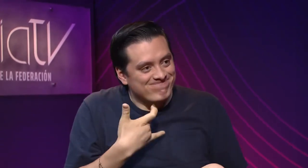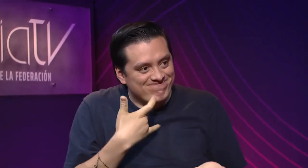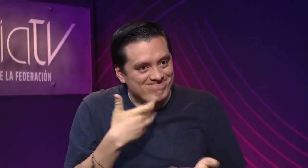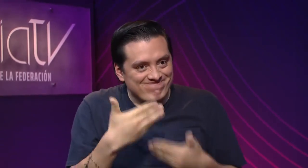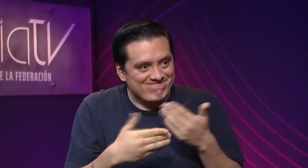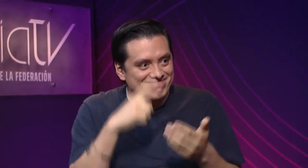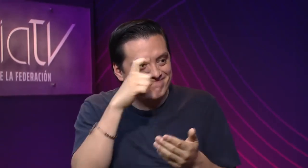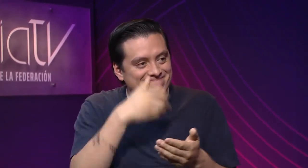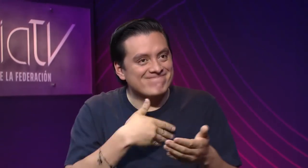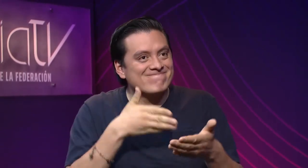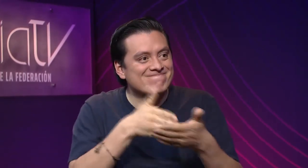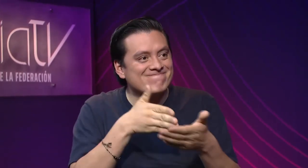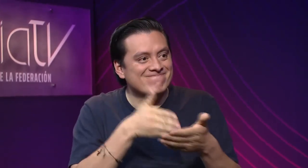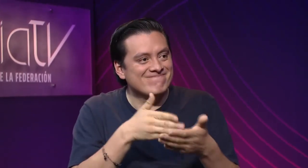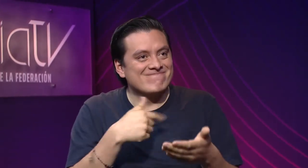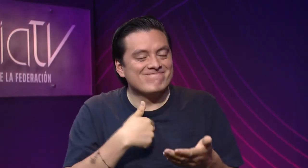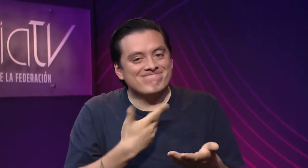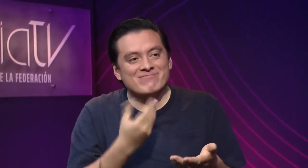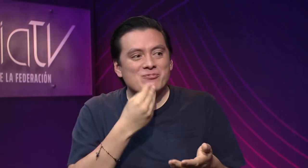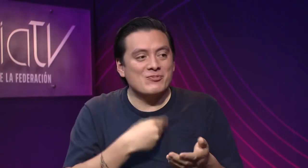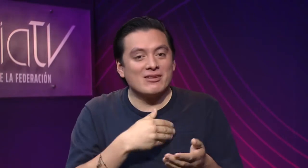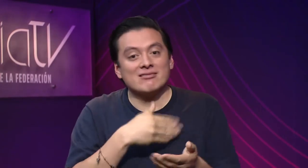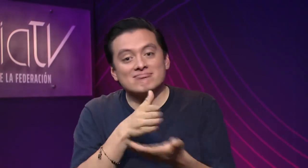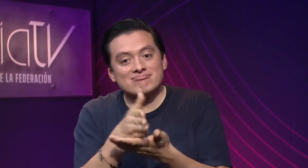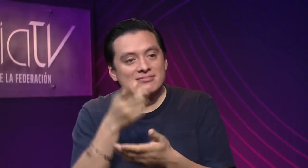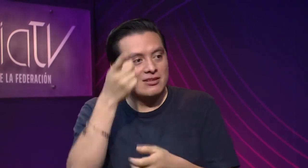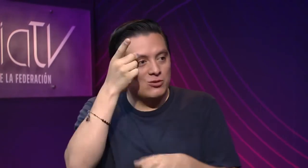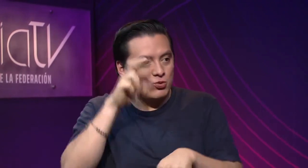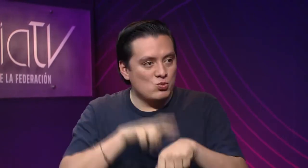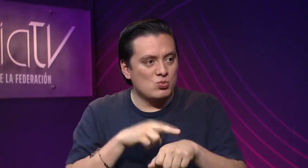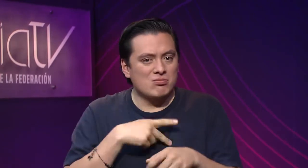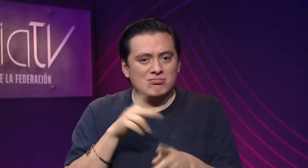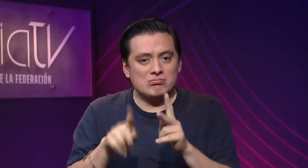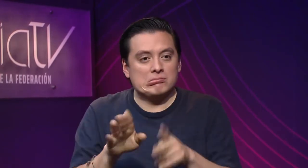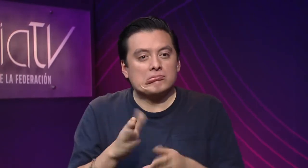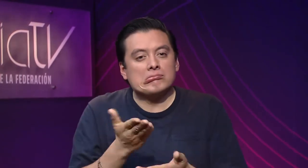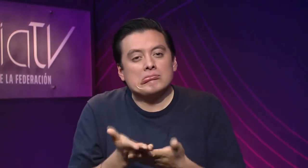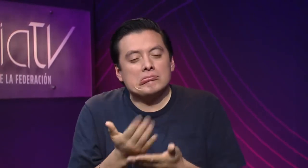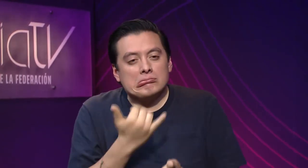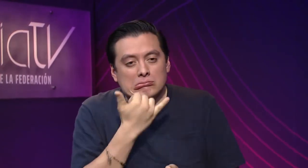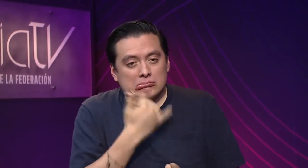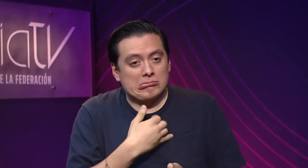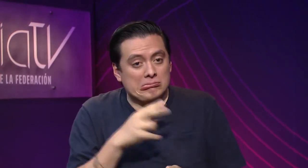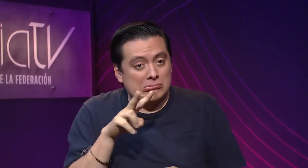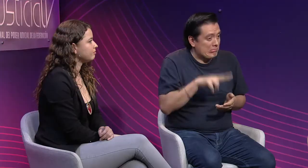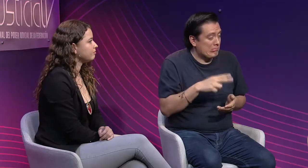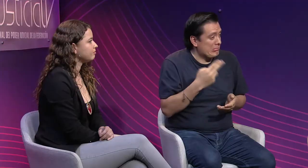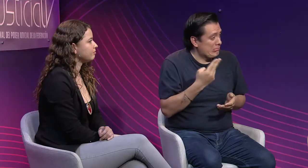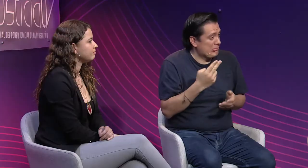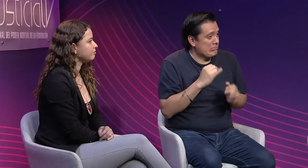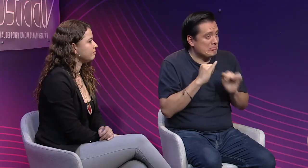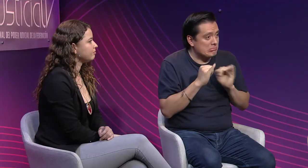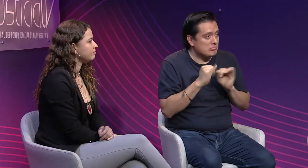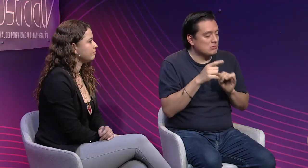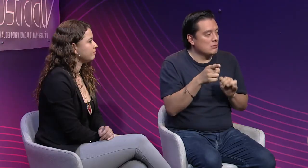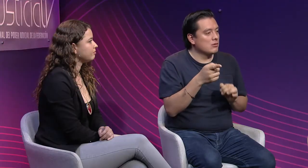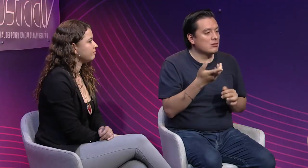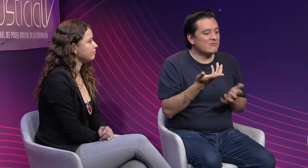pasando, lo que estaban dando de la explicación. Y para mí era imposible seguir estudiando. Fue por ello que acudí con el director de la carrera y le dije, oye, la verdad